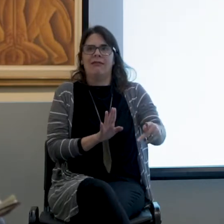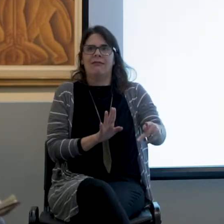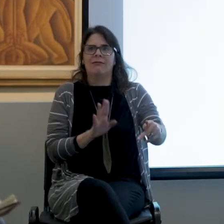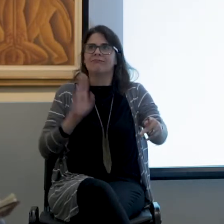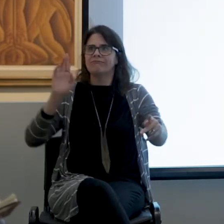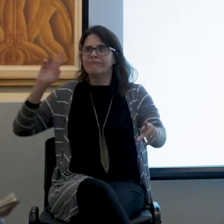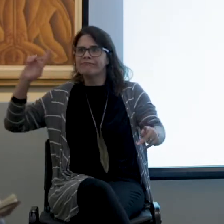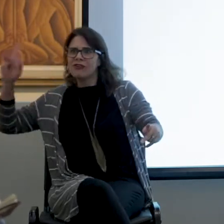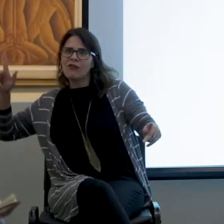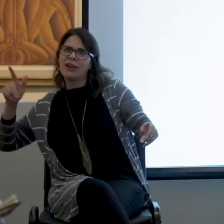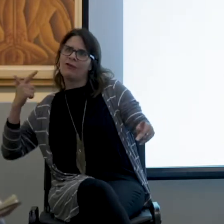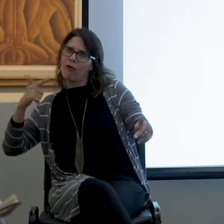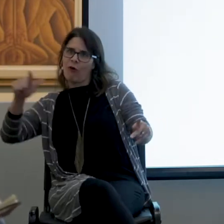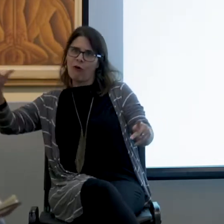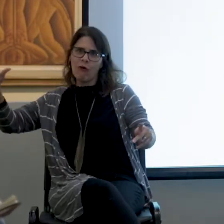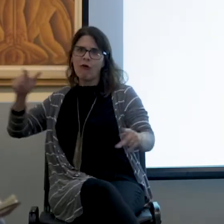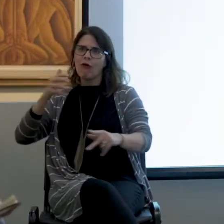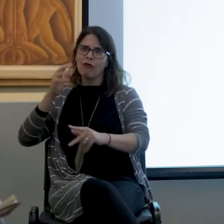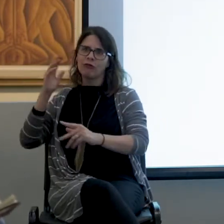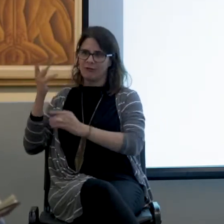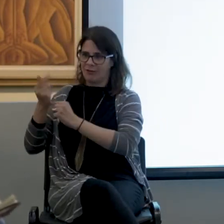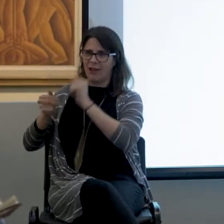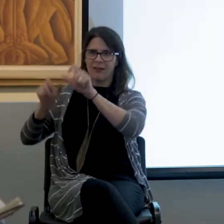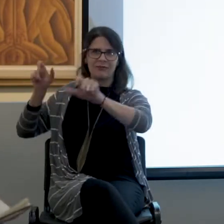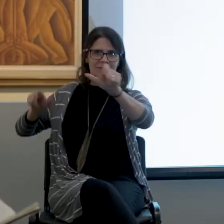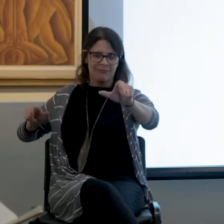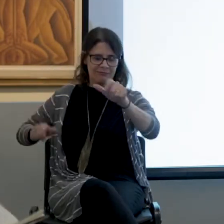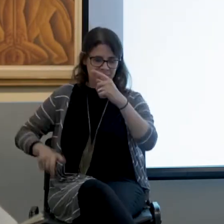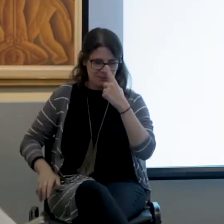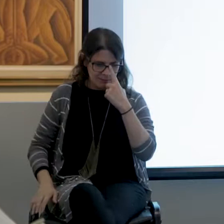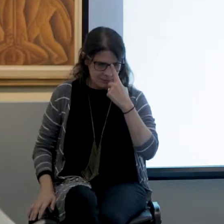interessante. Não, o Flaubert,